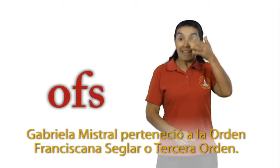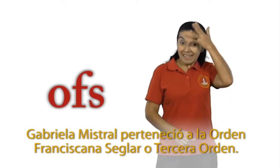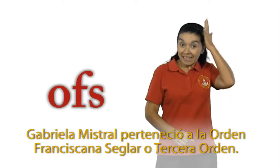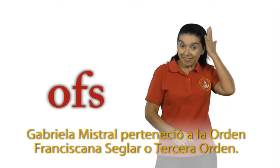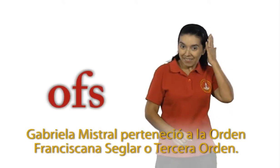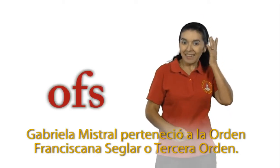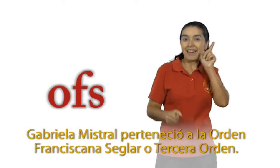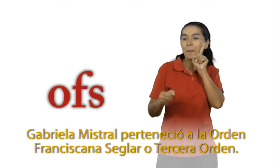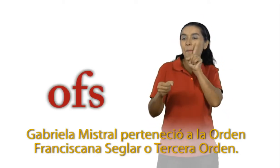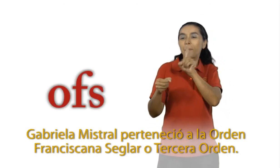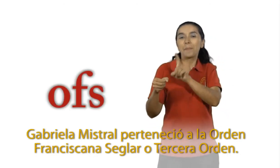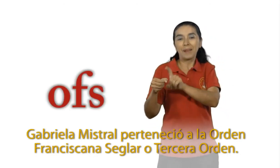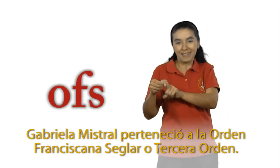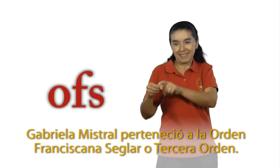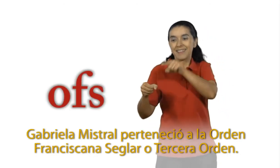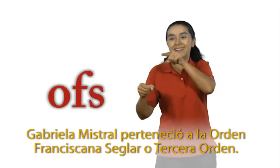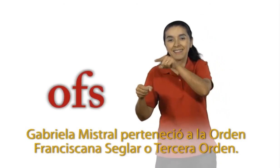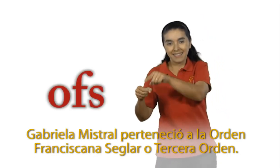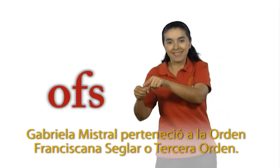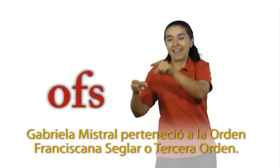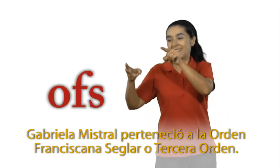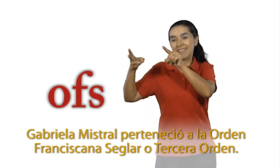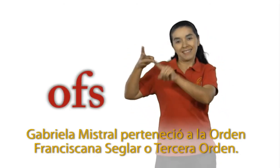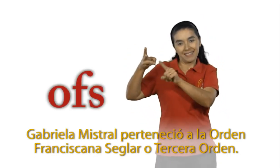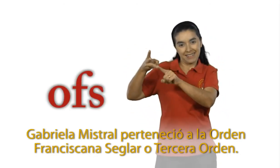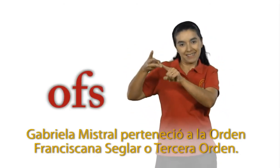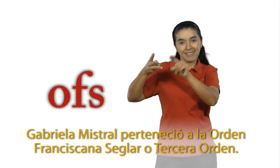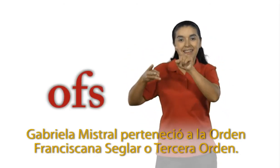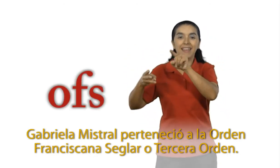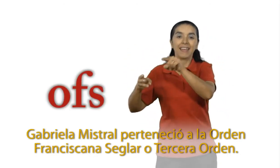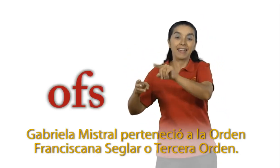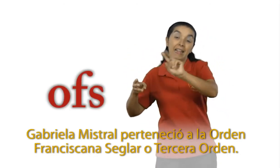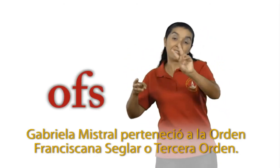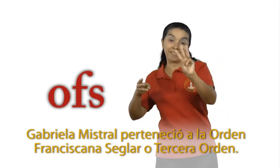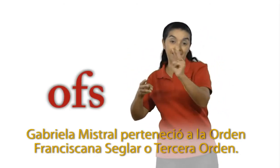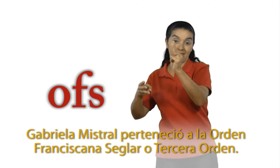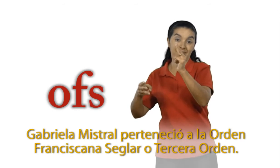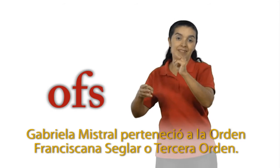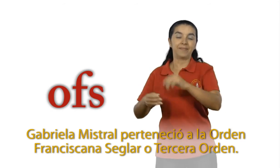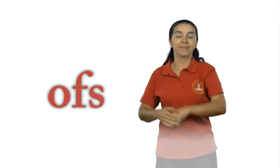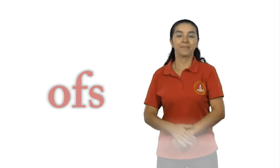Gabriela Mistral perteneció a la Orden Franciscana Seglar o Tercera Orden.